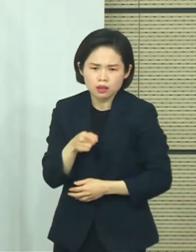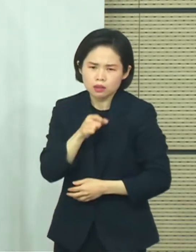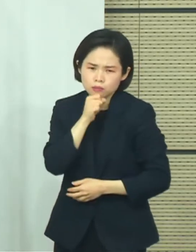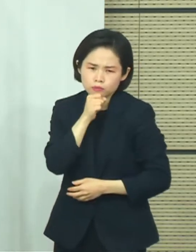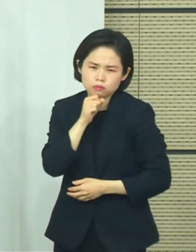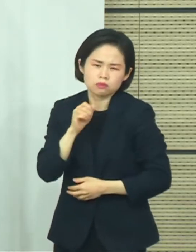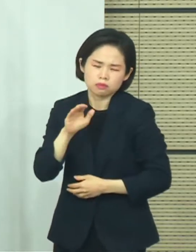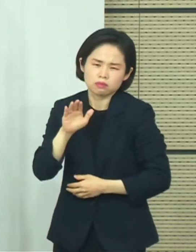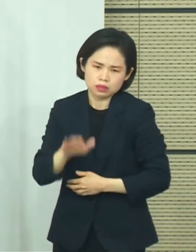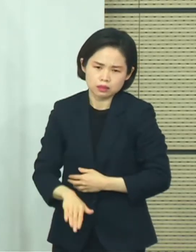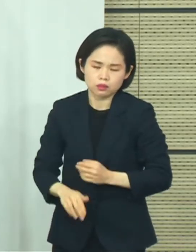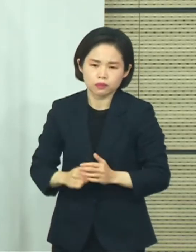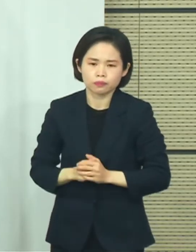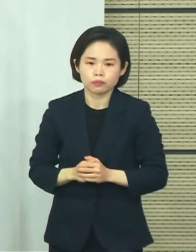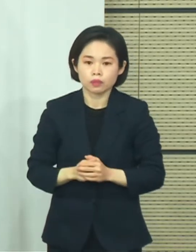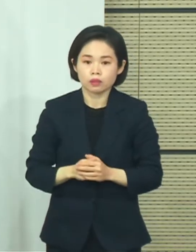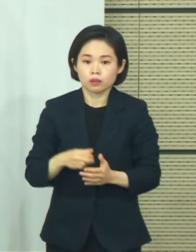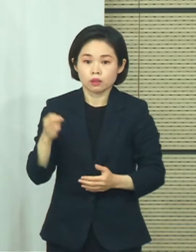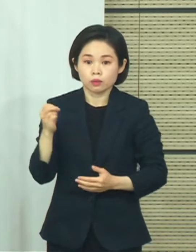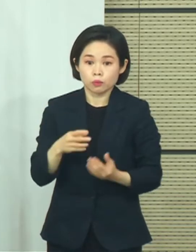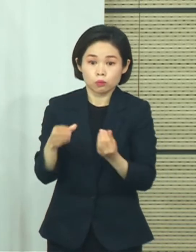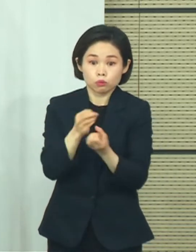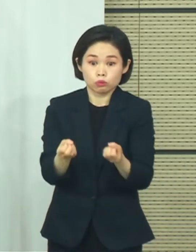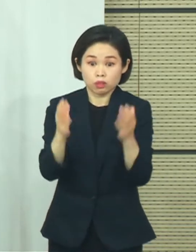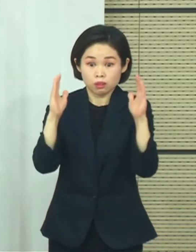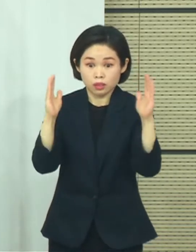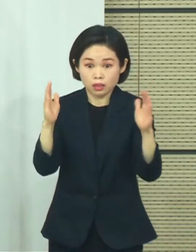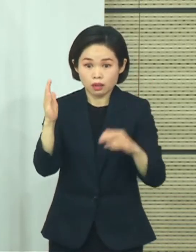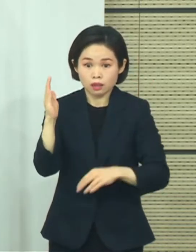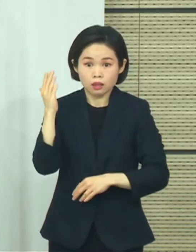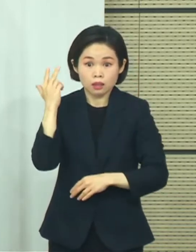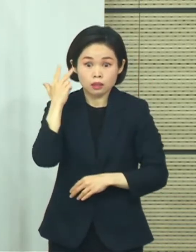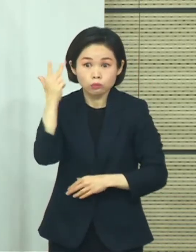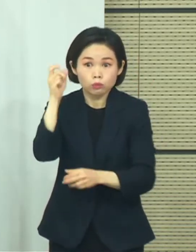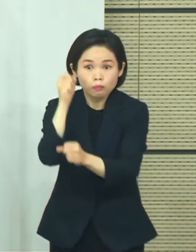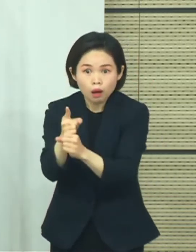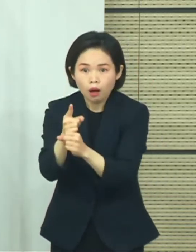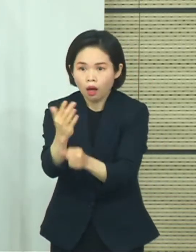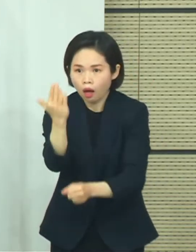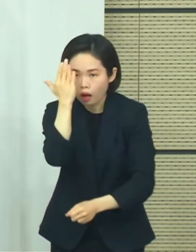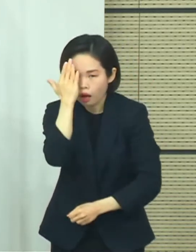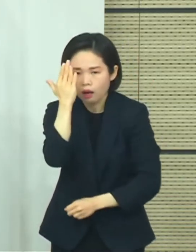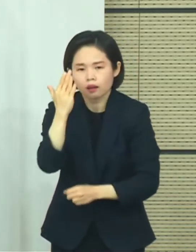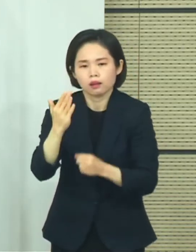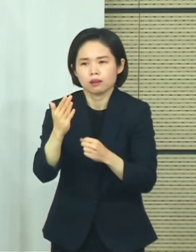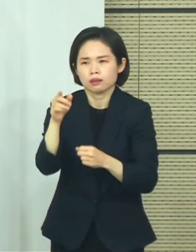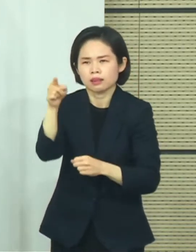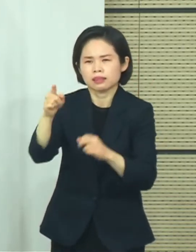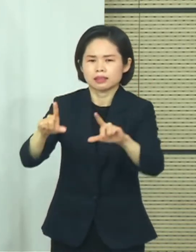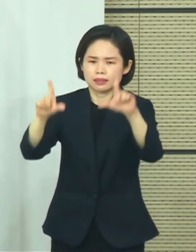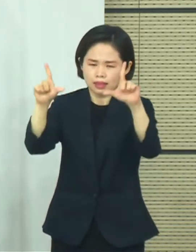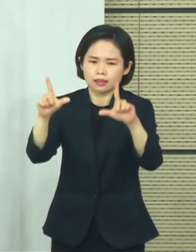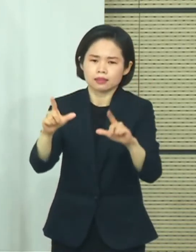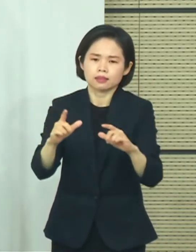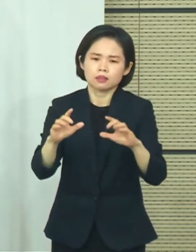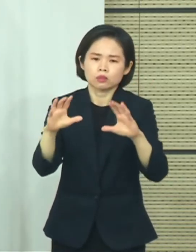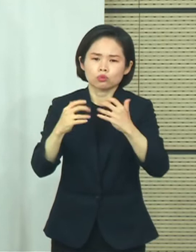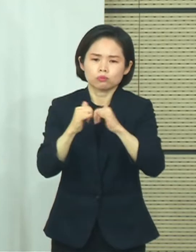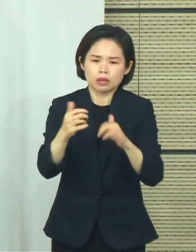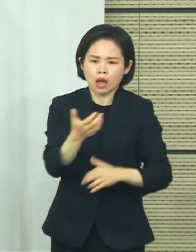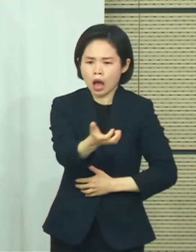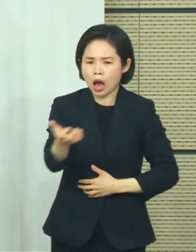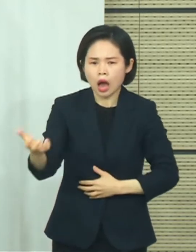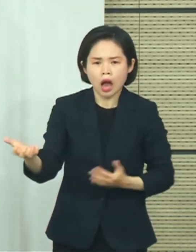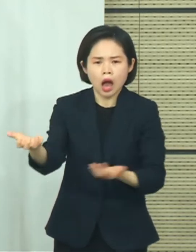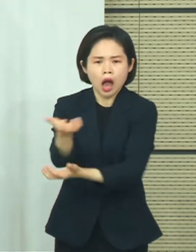세계적으로 추 석 연 표가 1주 밖에 남지 않아 전국적인 대규모 인구 기동이 예상되는 것도 컨 위험